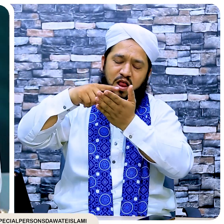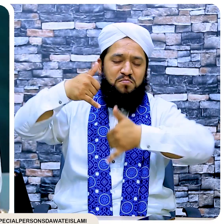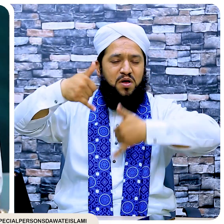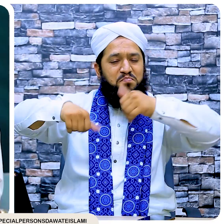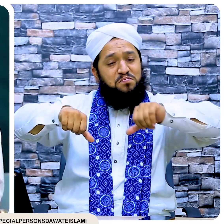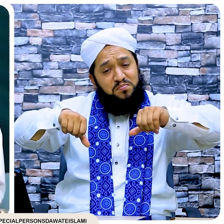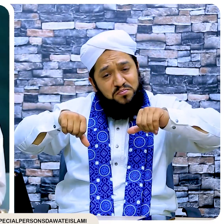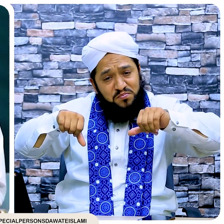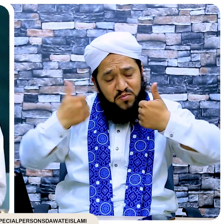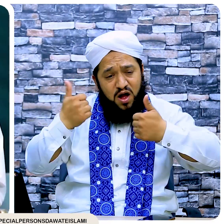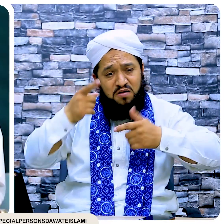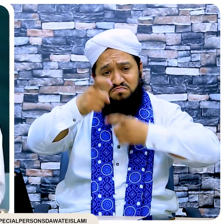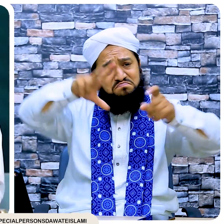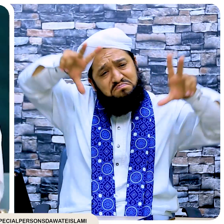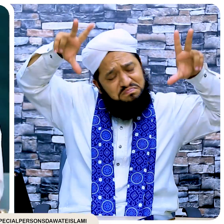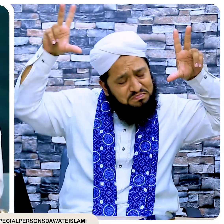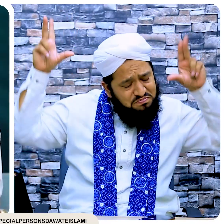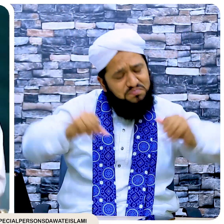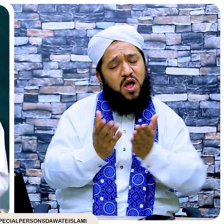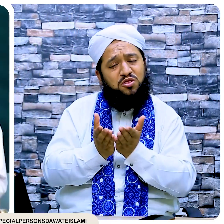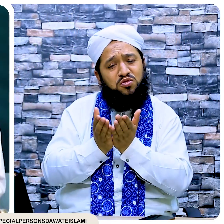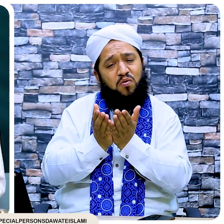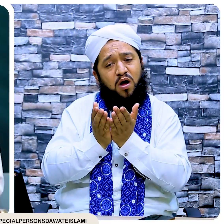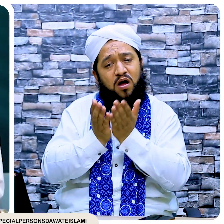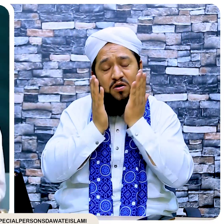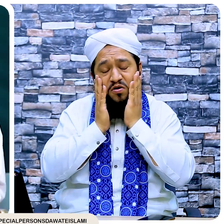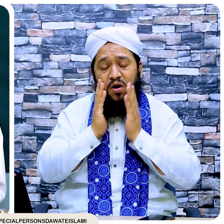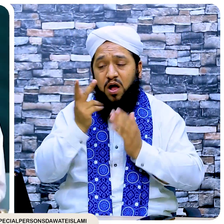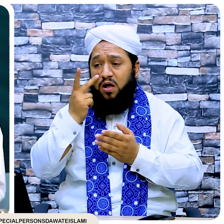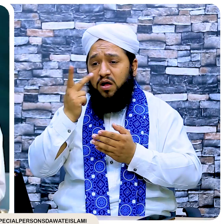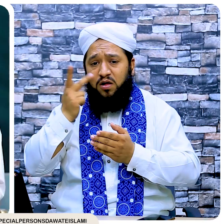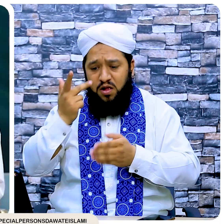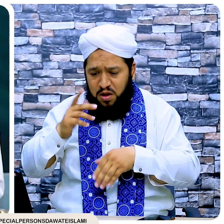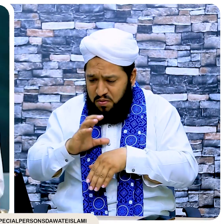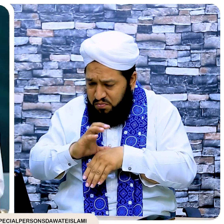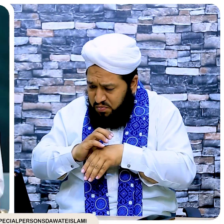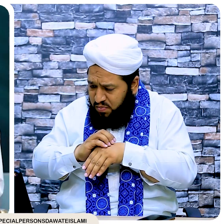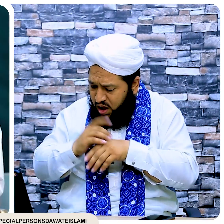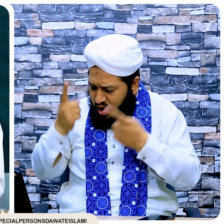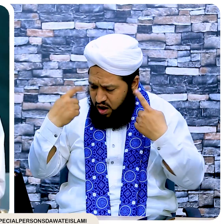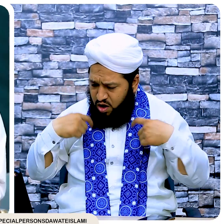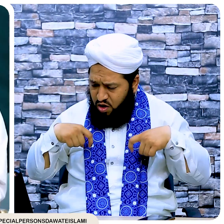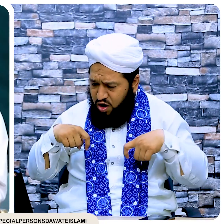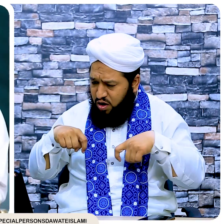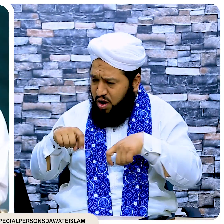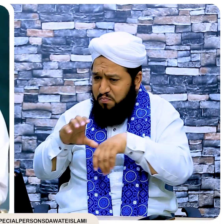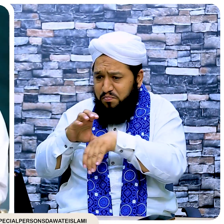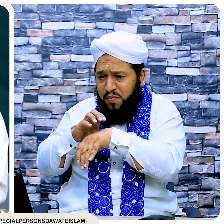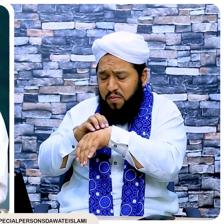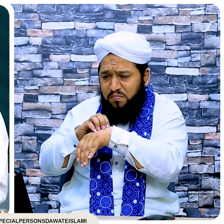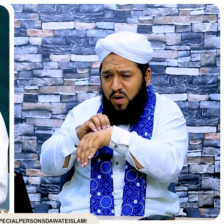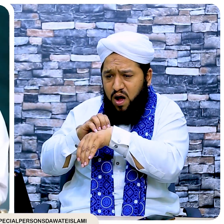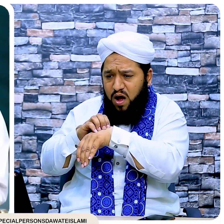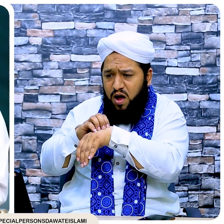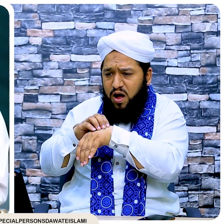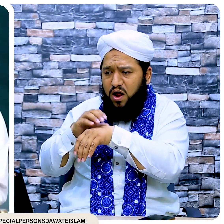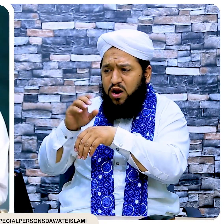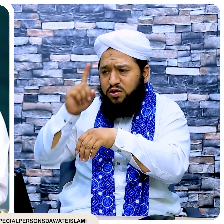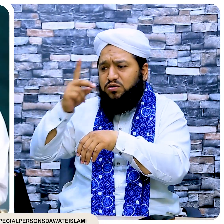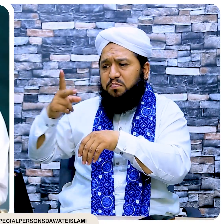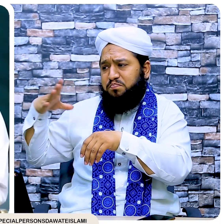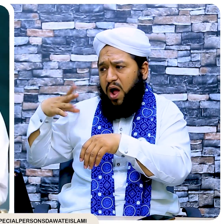کرتے رہے، یہاں تک کہ ایک نیزہ آپ کو بھی لگا جس سے آپ بھی شہید ہوئے۔ پھر حضرت عبداللہ بن مسلم رضی اللہ تعالیٰ عنہ لڑائی پر گئے اور